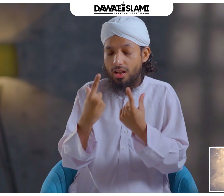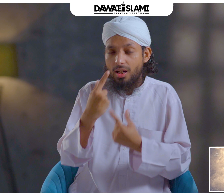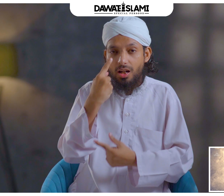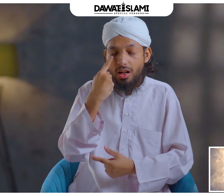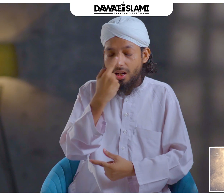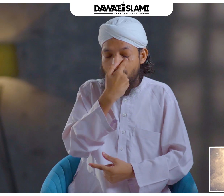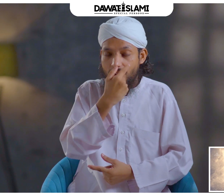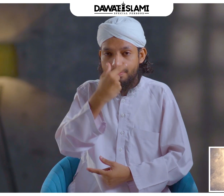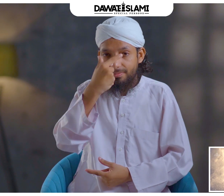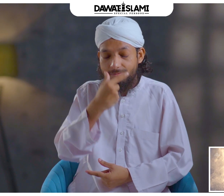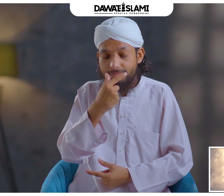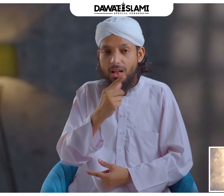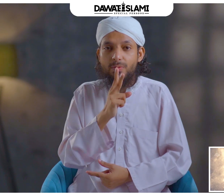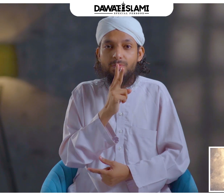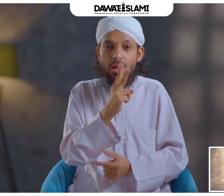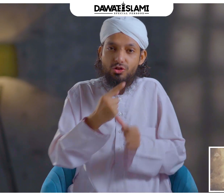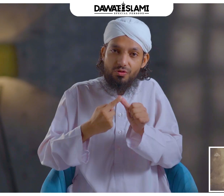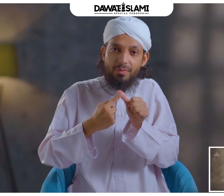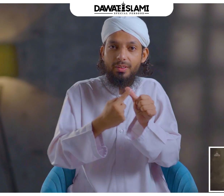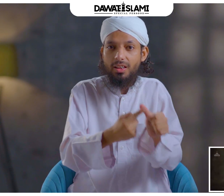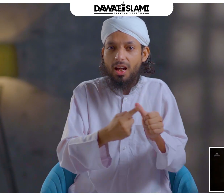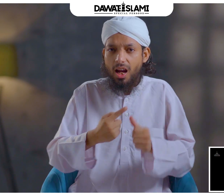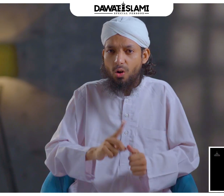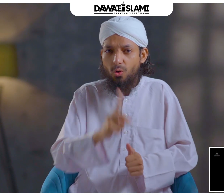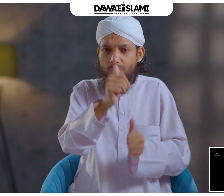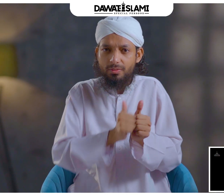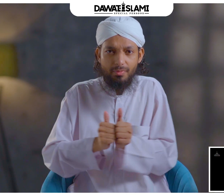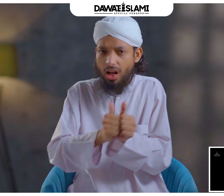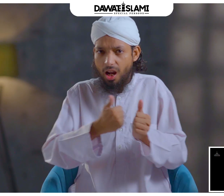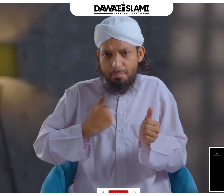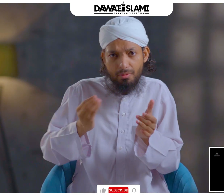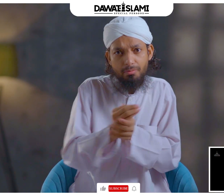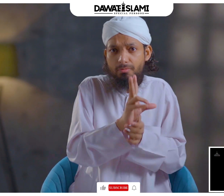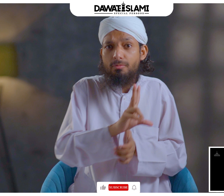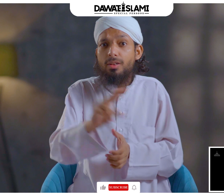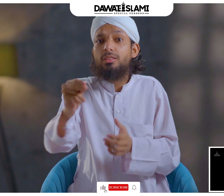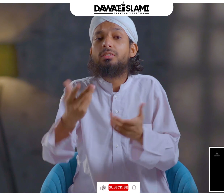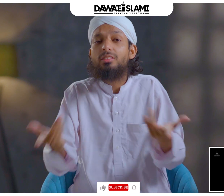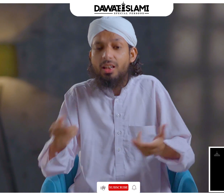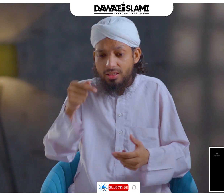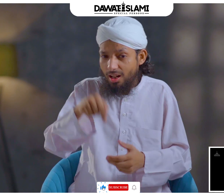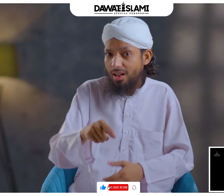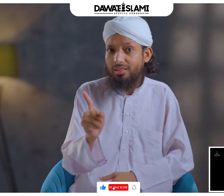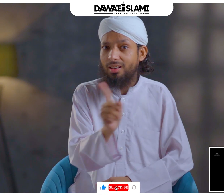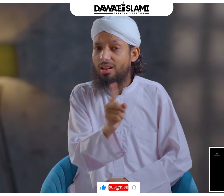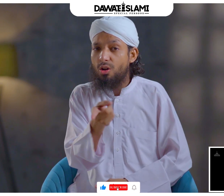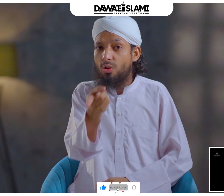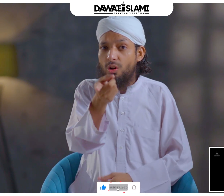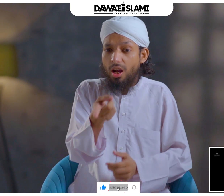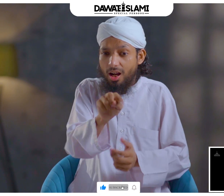سے بچنے کے لیے تم فرار بھی تو ہو سکتے تھے۔ نوجوان مجرم نے بھیگی پلکوں کے سائے میں کھڑے ہو کر جواب دیا، امیر